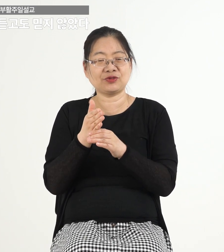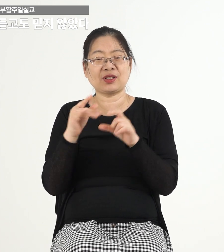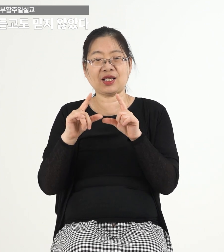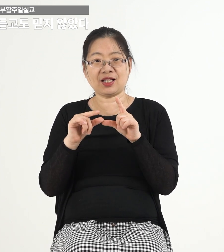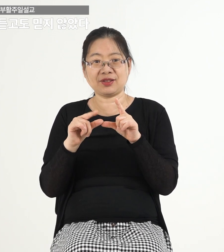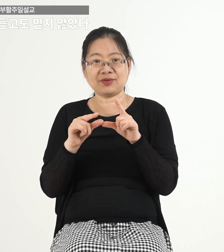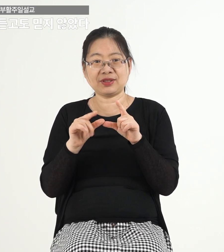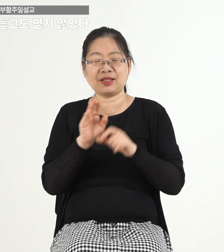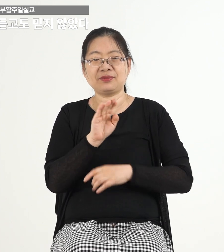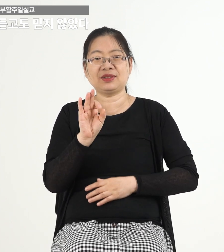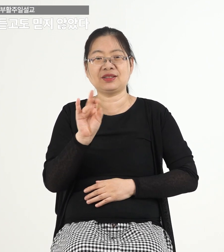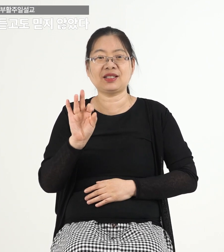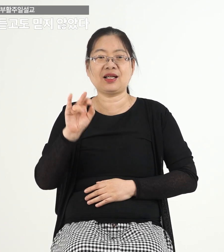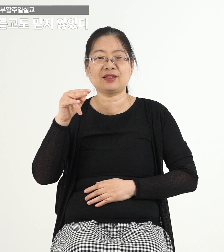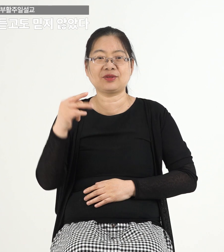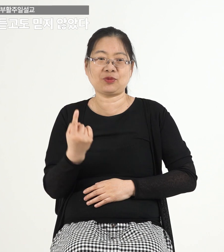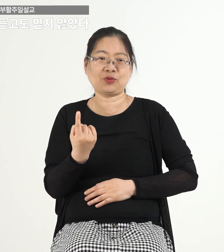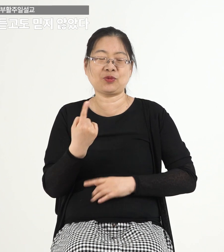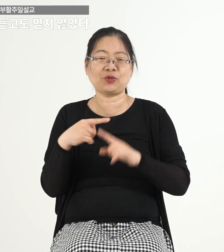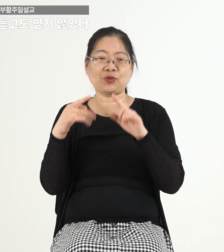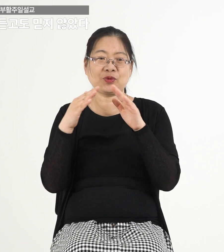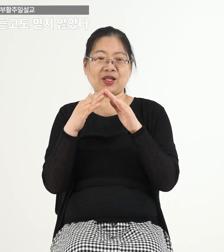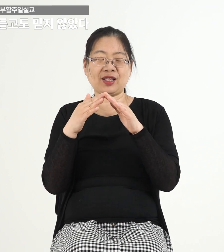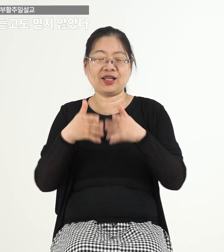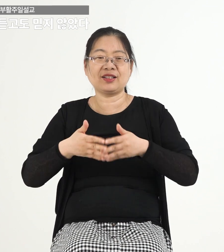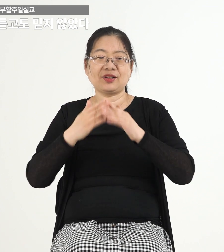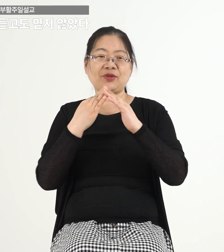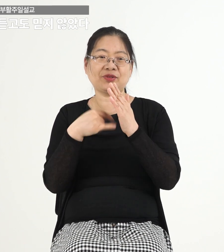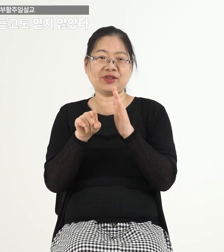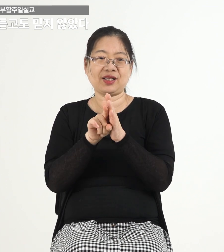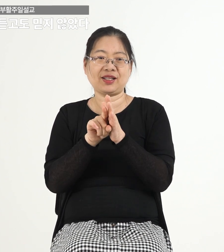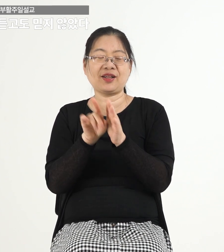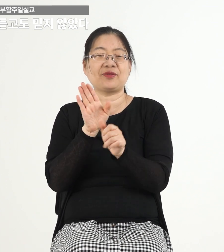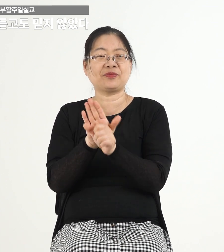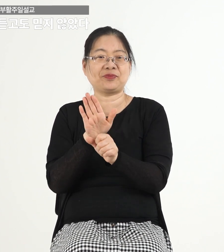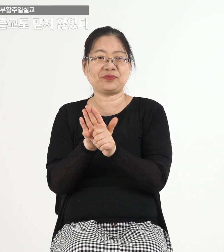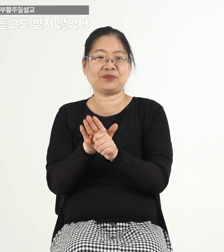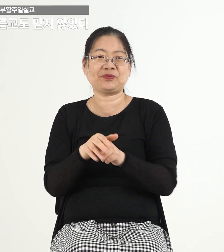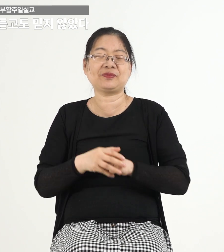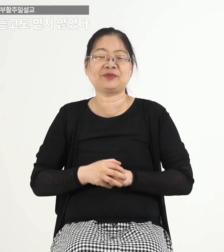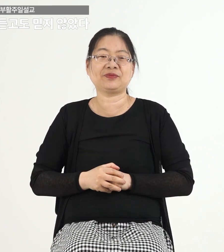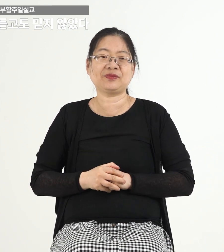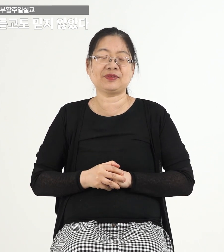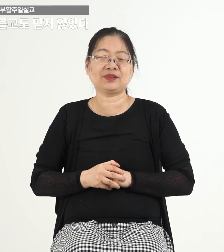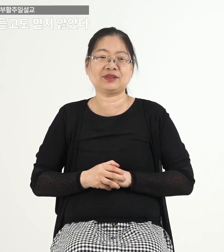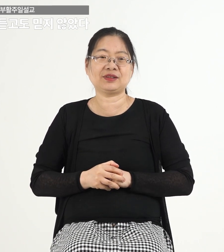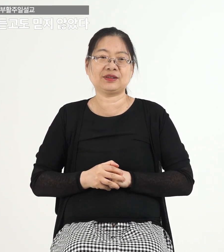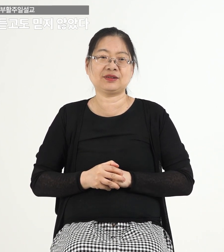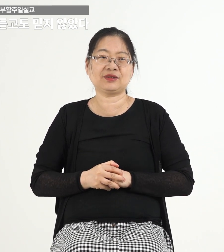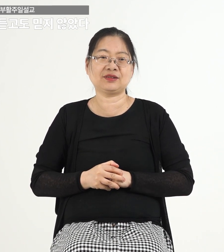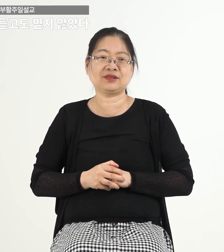일부를 또 그 교회에 좀 함께 흘려 보내야 됩니다. 또